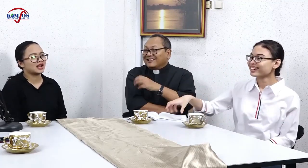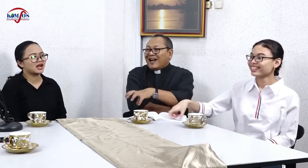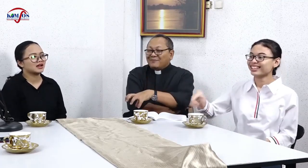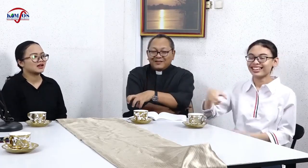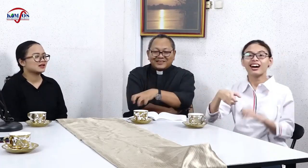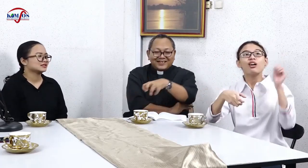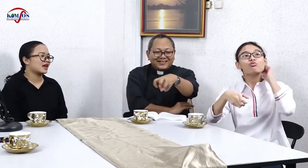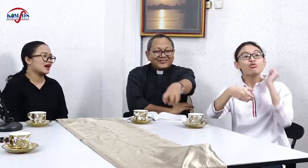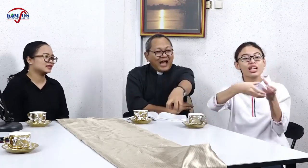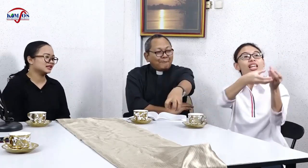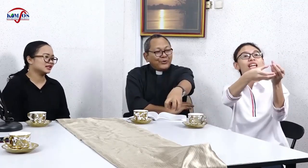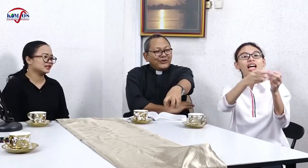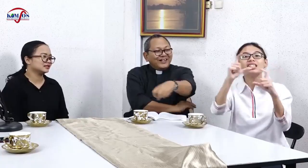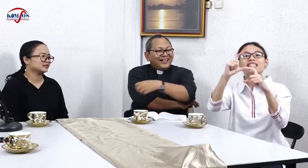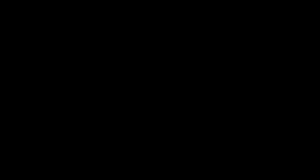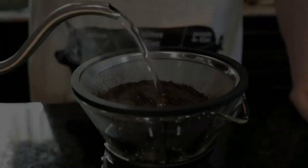bisa salah